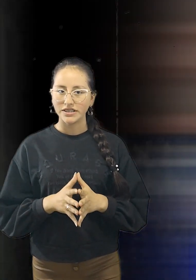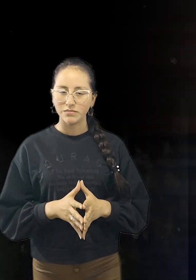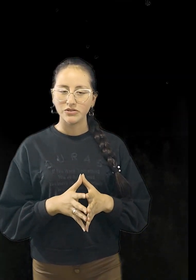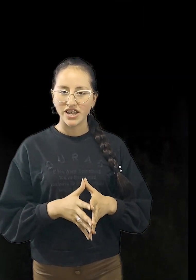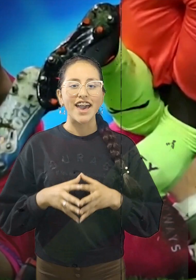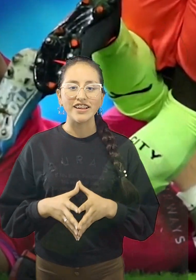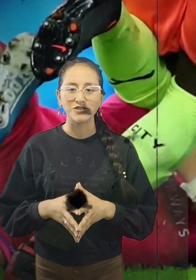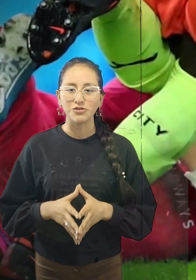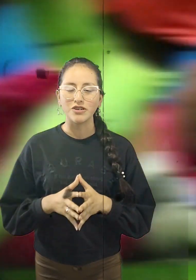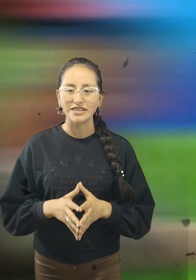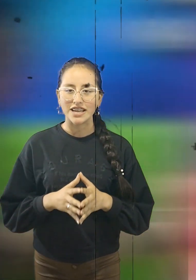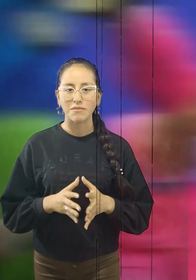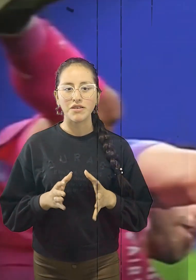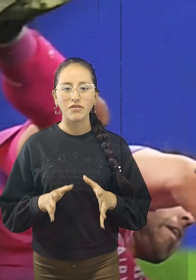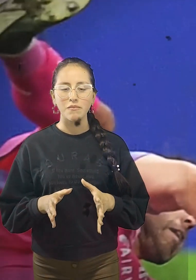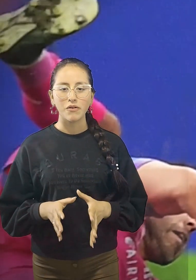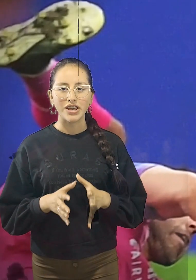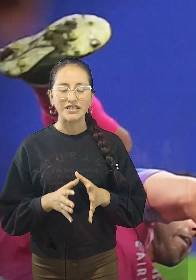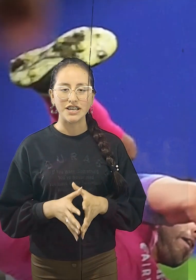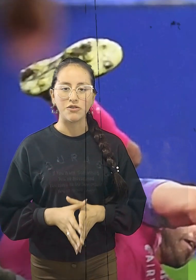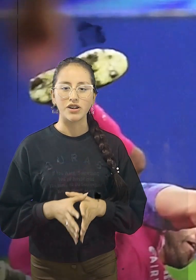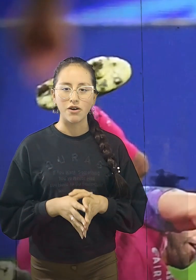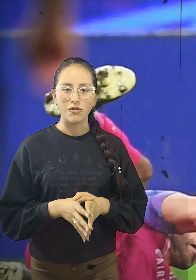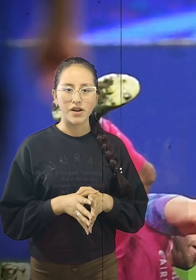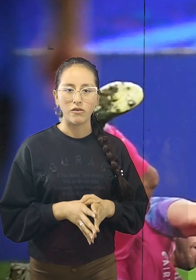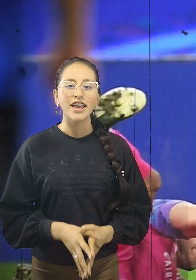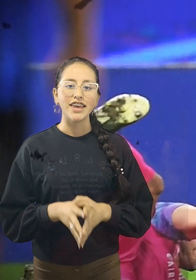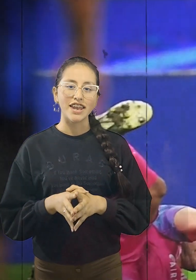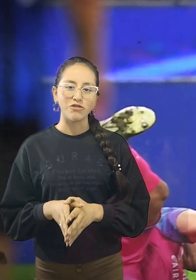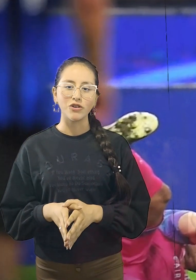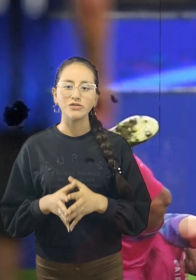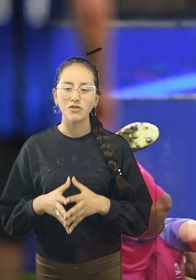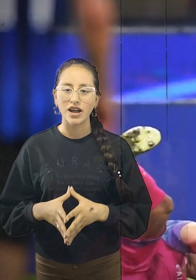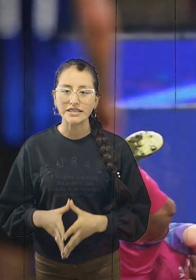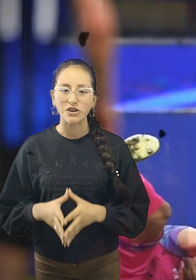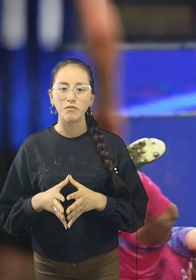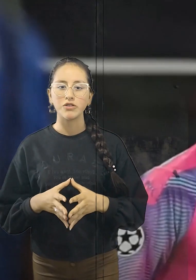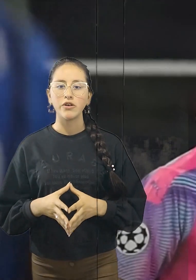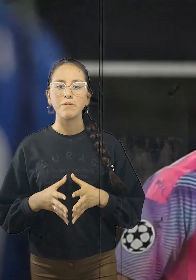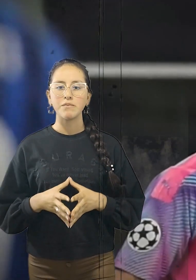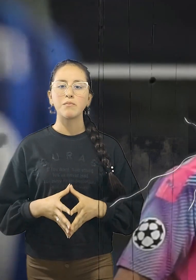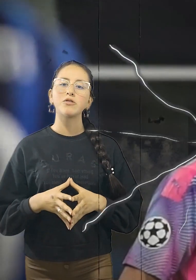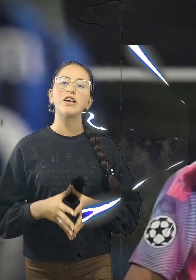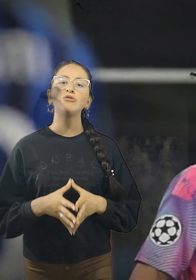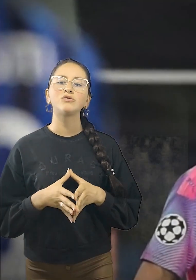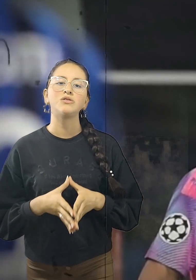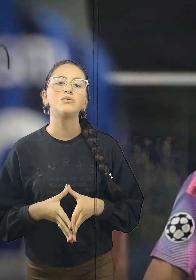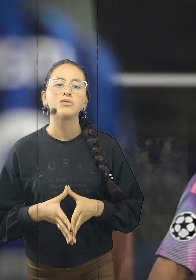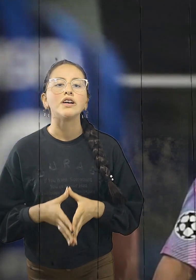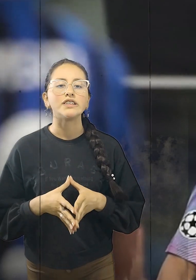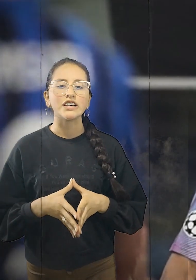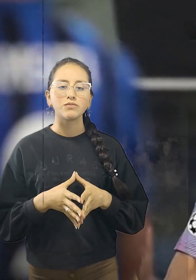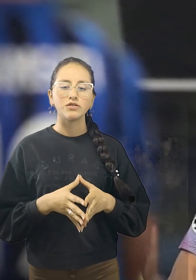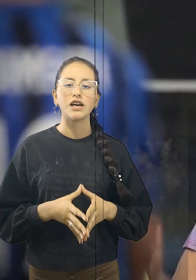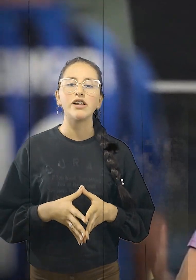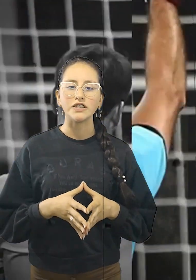UEFA Champions League, Ederson tuvo que salir al medio tiempo y el chileno Claudio Bravo, quien entró en su lugar, se convirtió en el primer portero sustituto